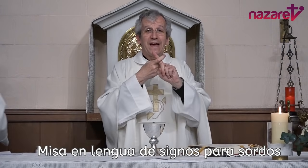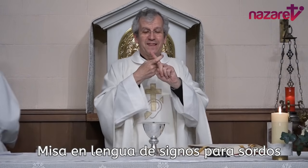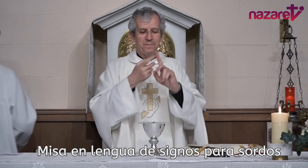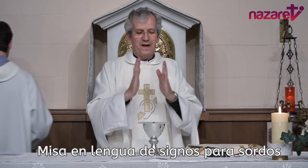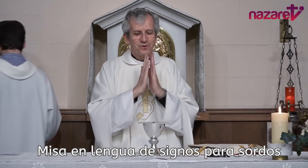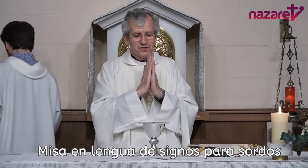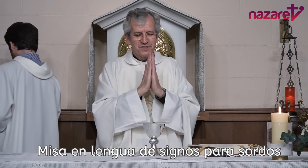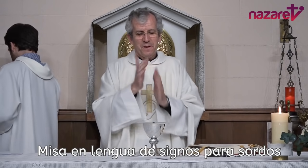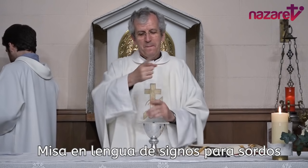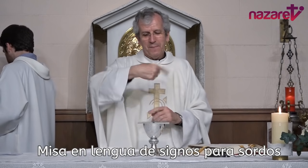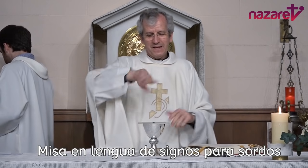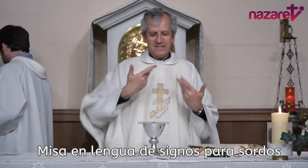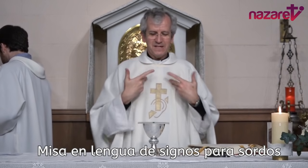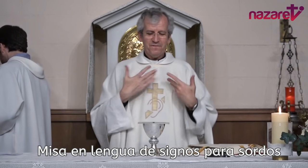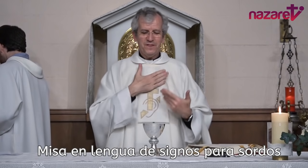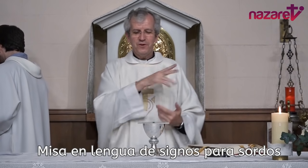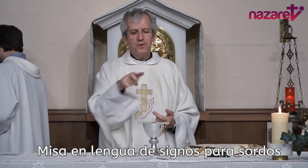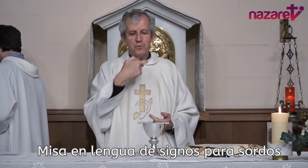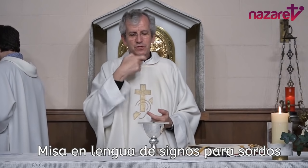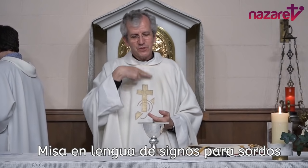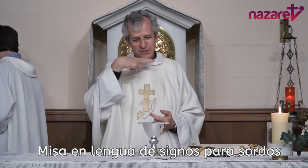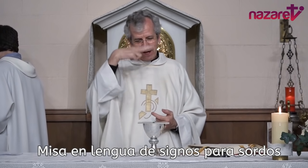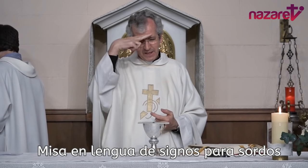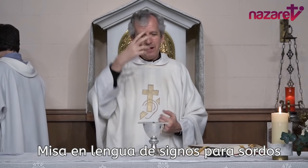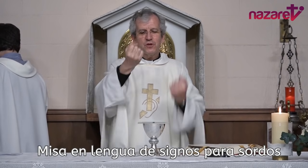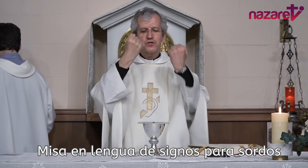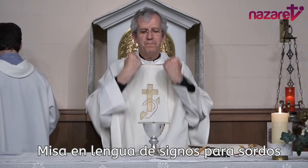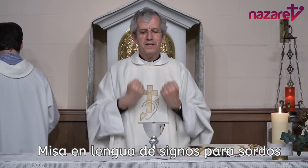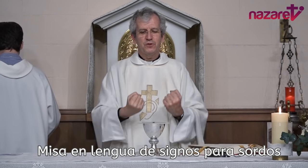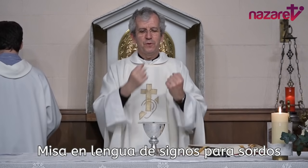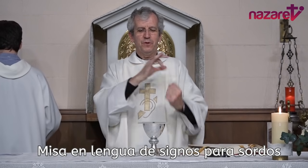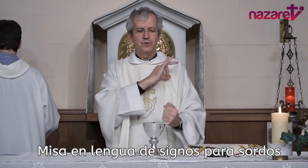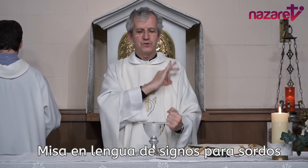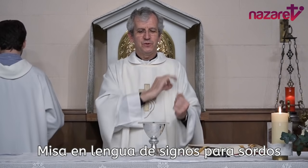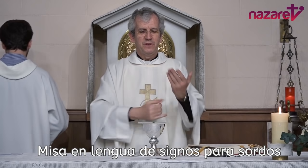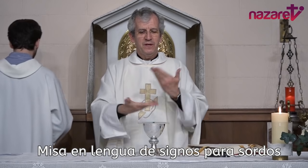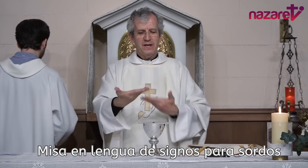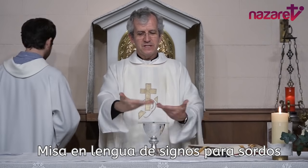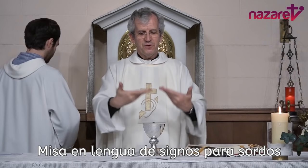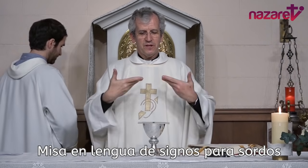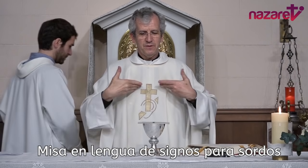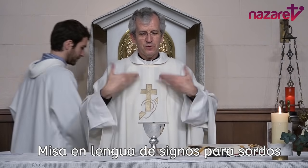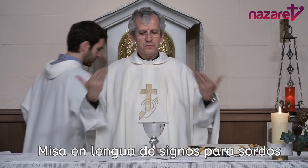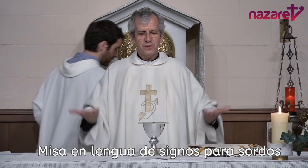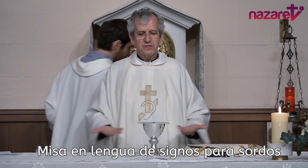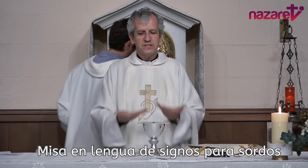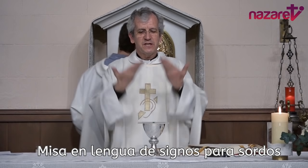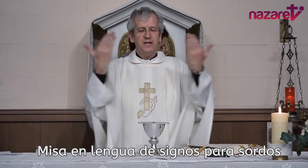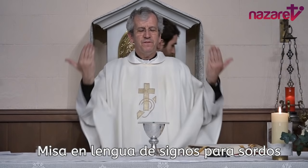Orad, hermanos, para que este sacrificio mío y vuestro sea agradable a Dios Padre Todopoderoso. El Señor reciba de tus manos este